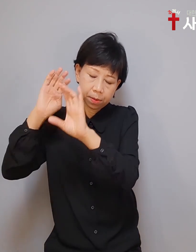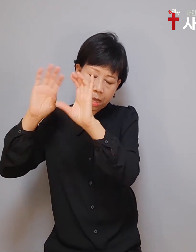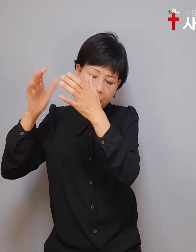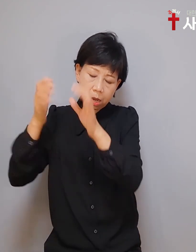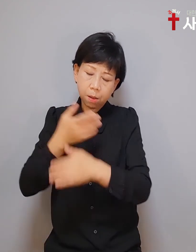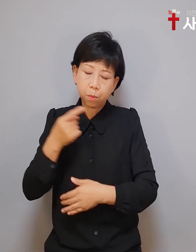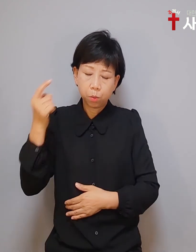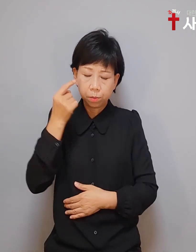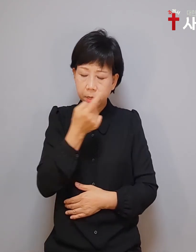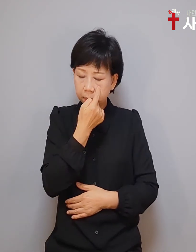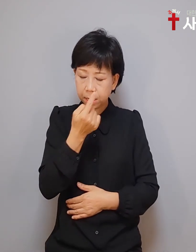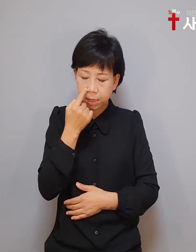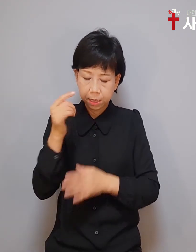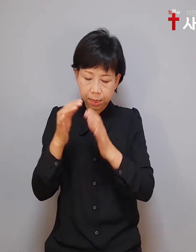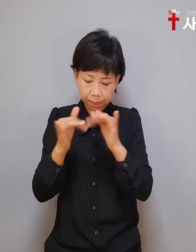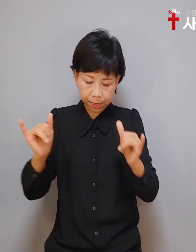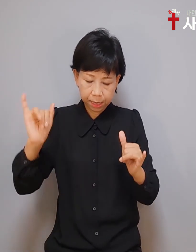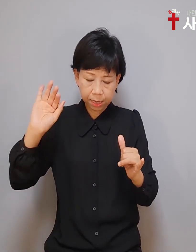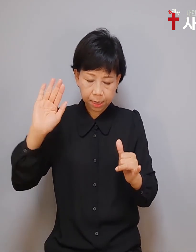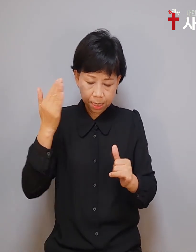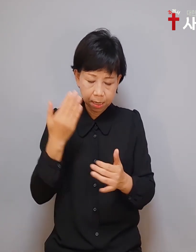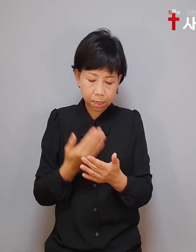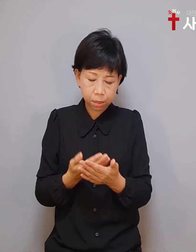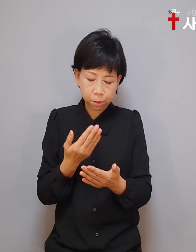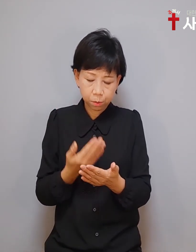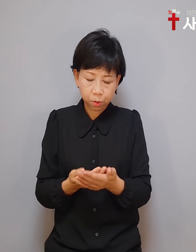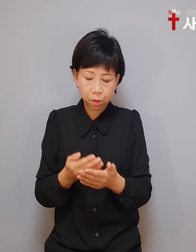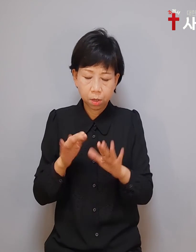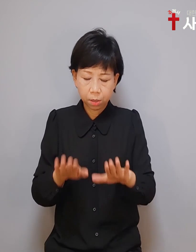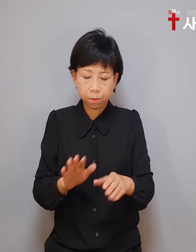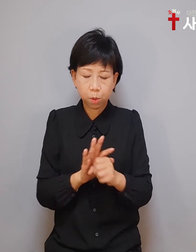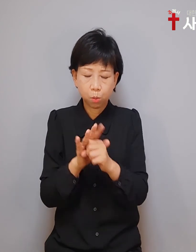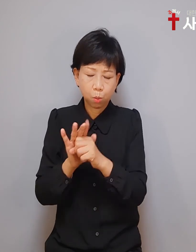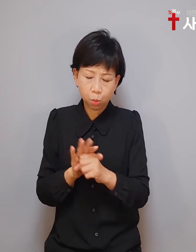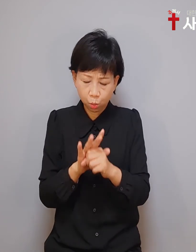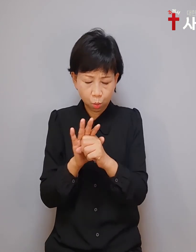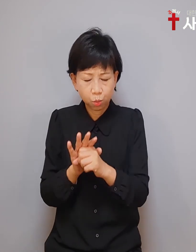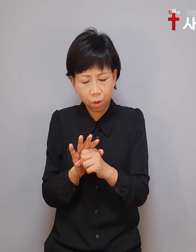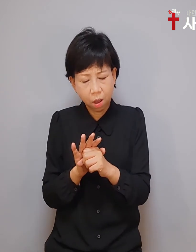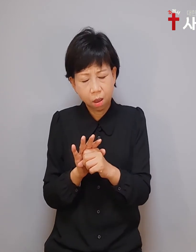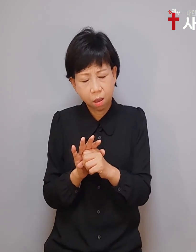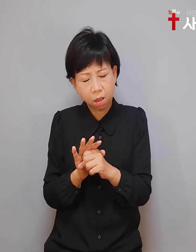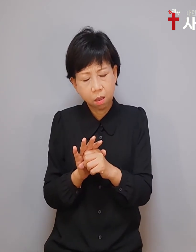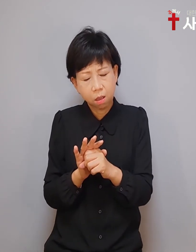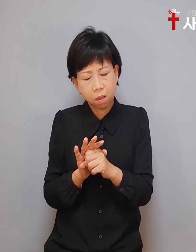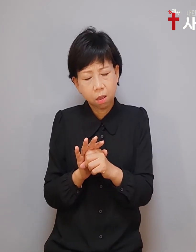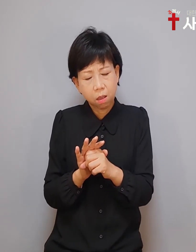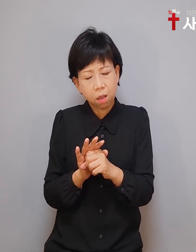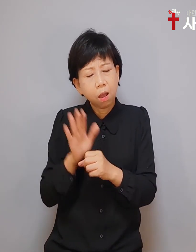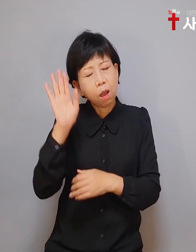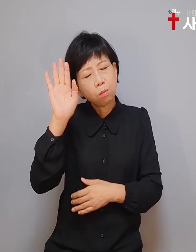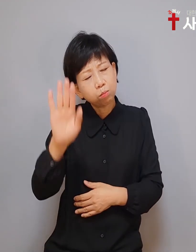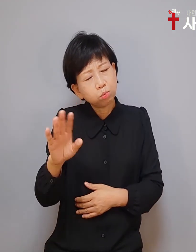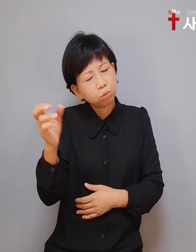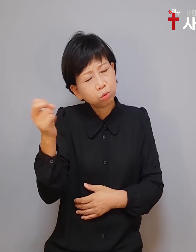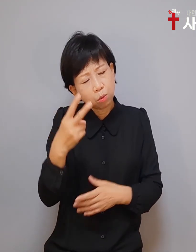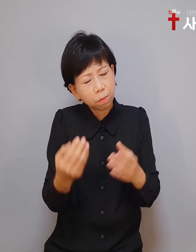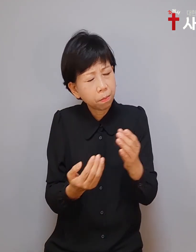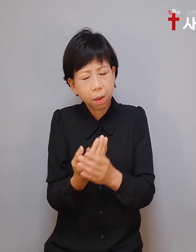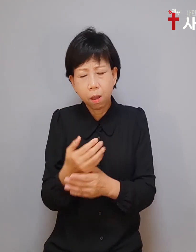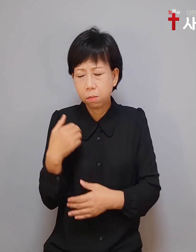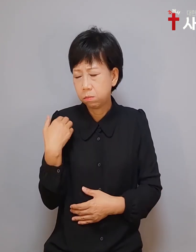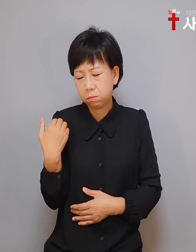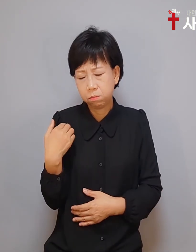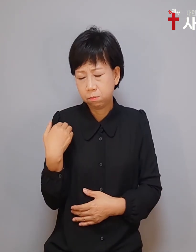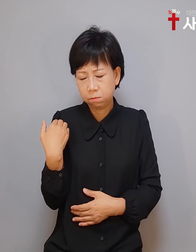하여 주시옵소서. 이번 코로나와 같은 일이 또 있을지 모르겠지만 이런저런 일들 속에서